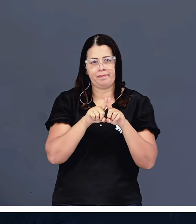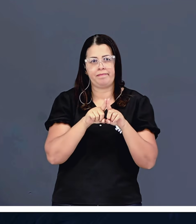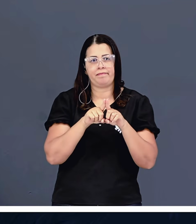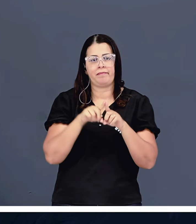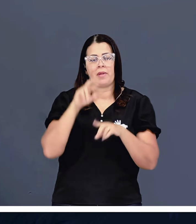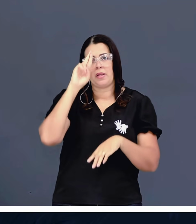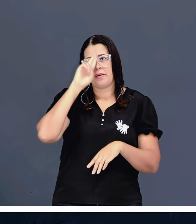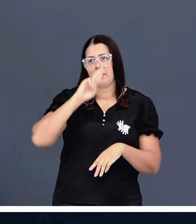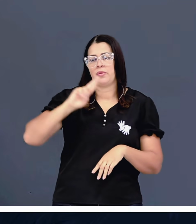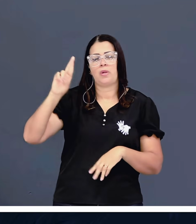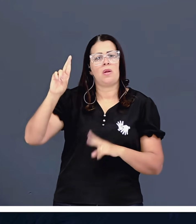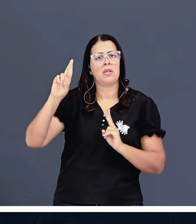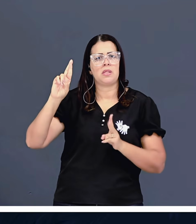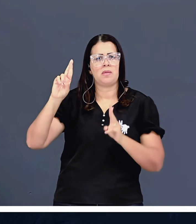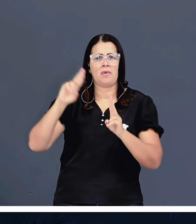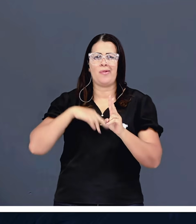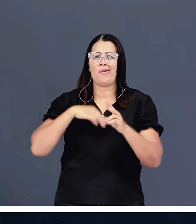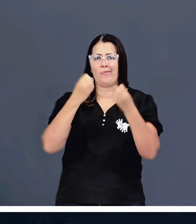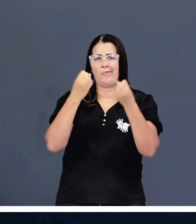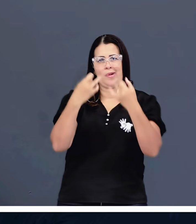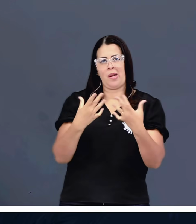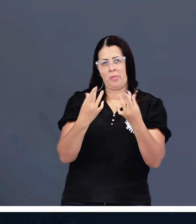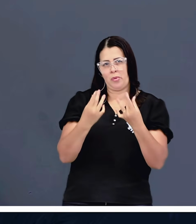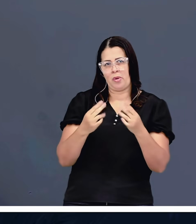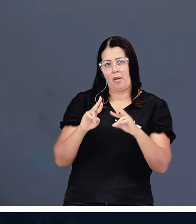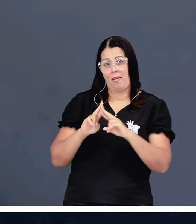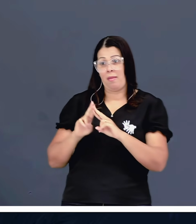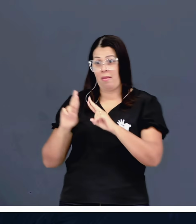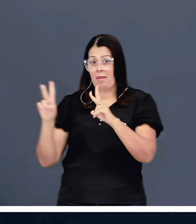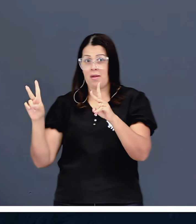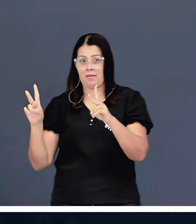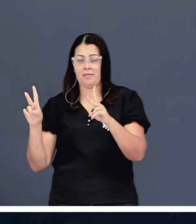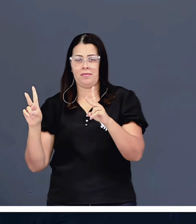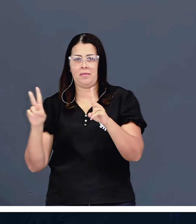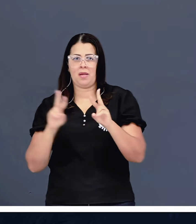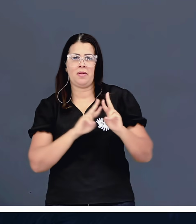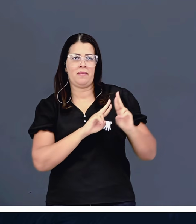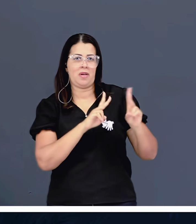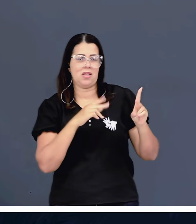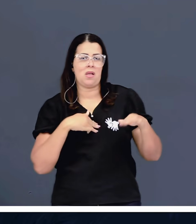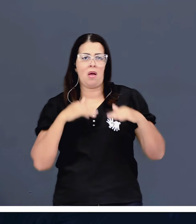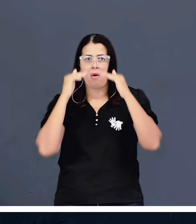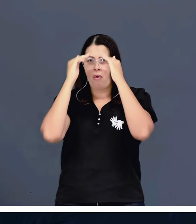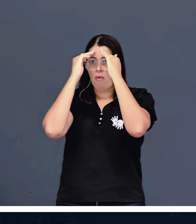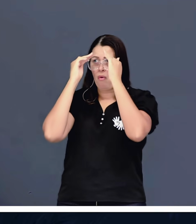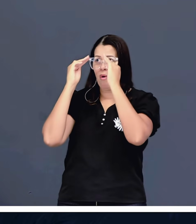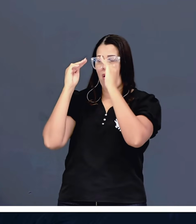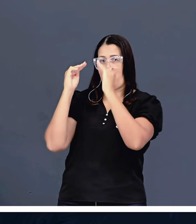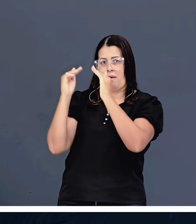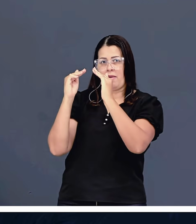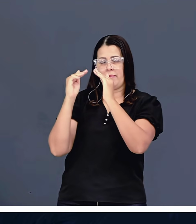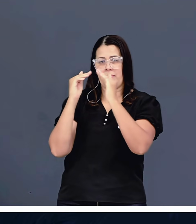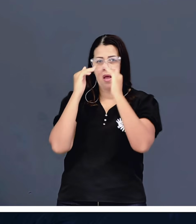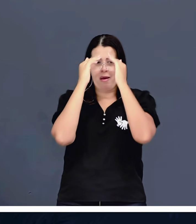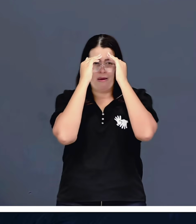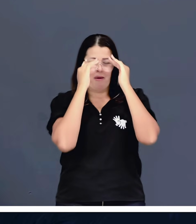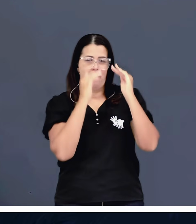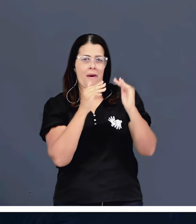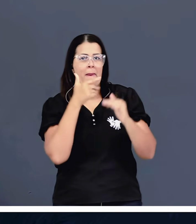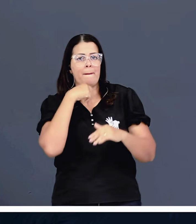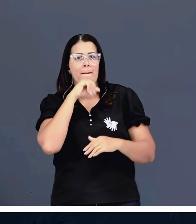no Senhor. E eu sempre gosto de explicar isso aqui, né? A diferença entre honra e obediência. Honrar pai e mãe é